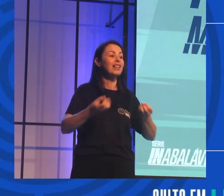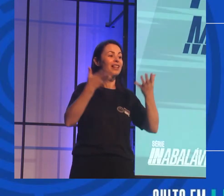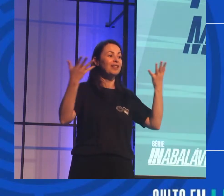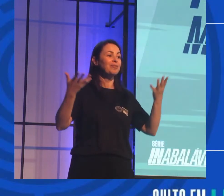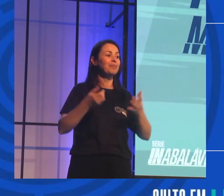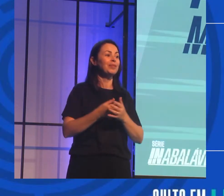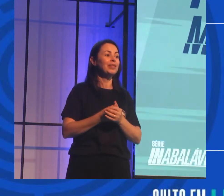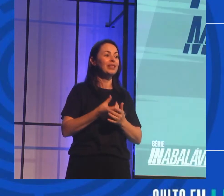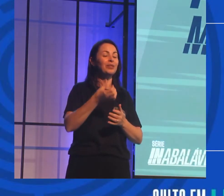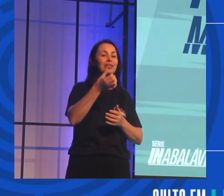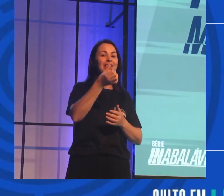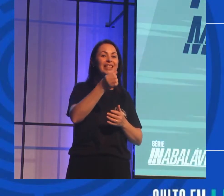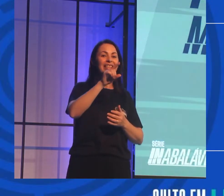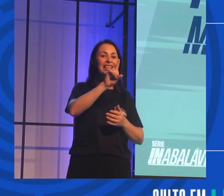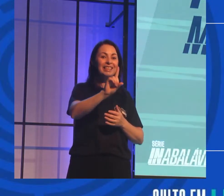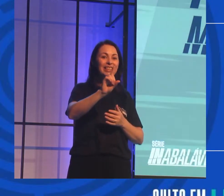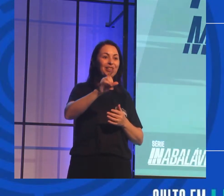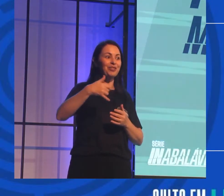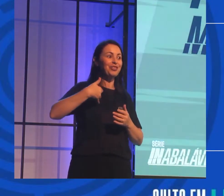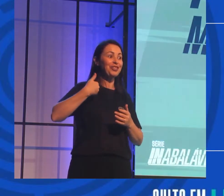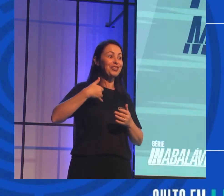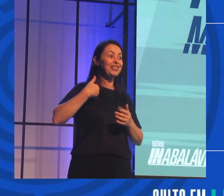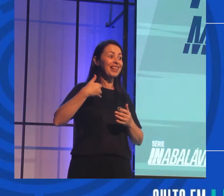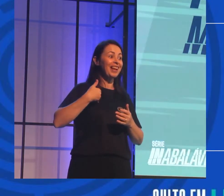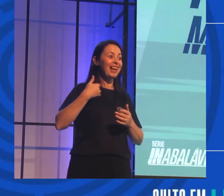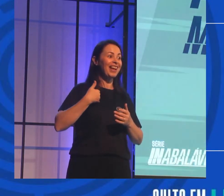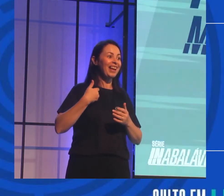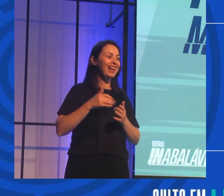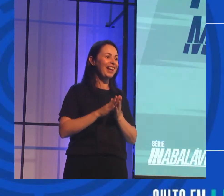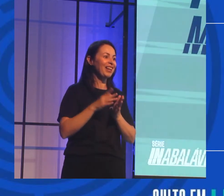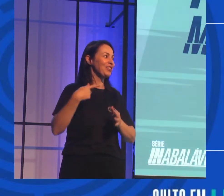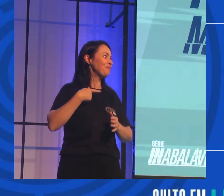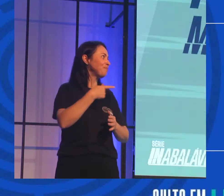os 61 anos do pastor David.